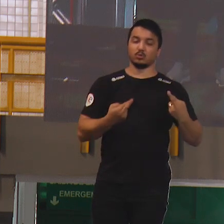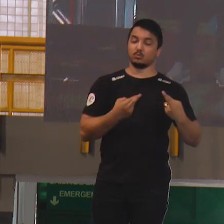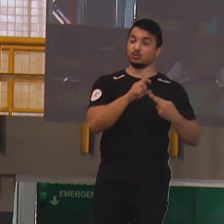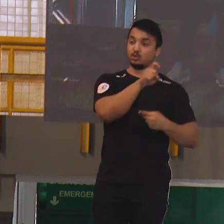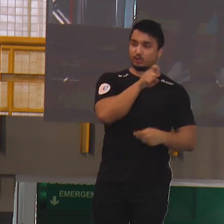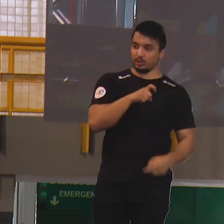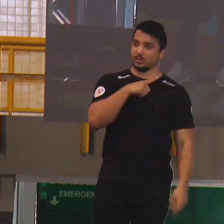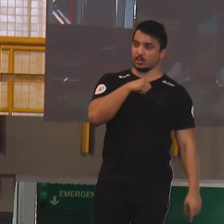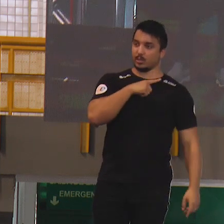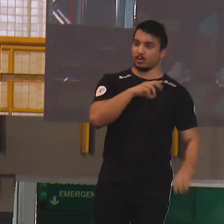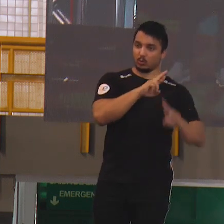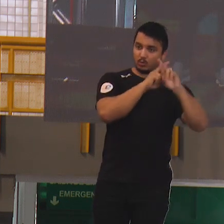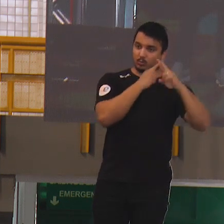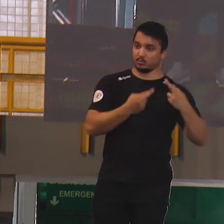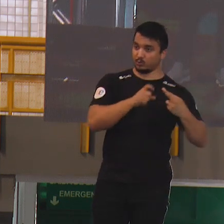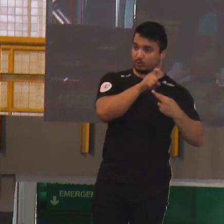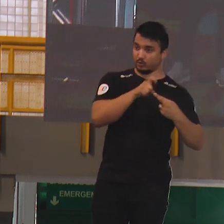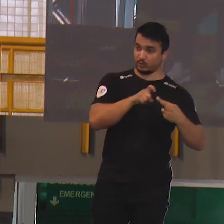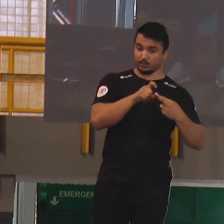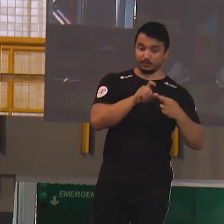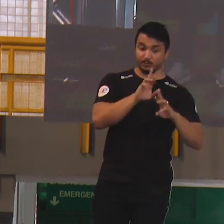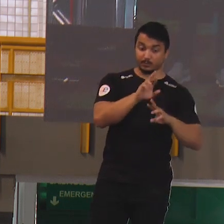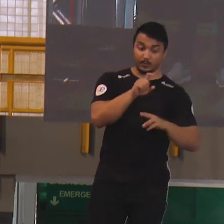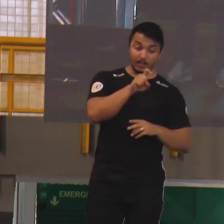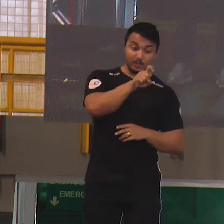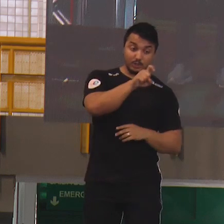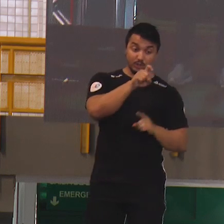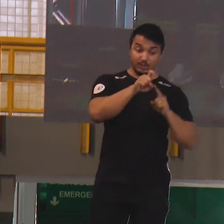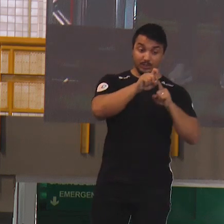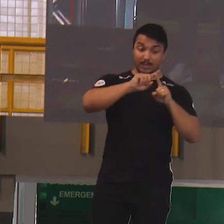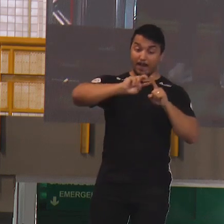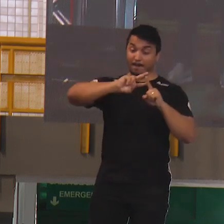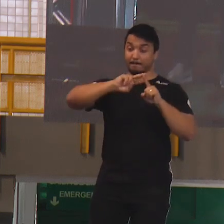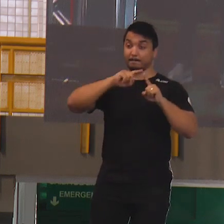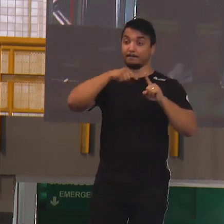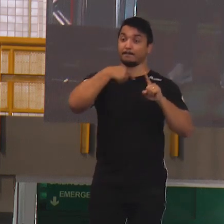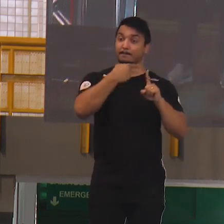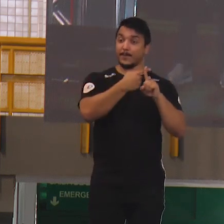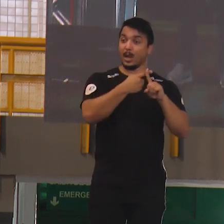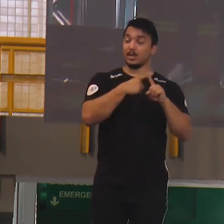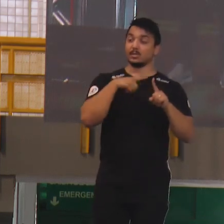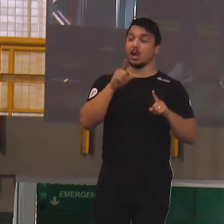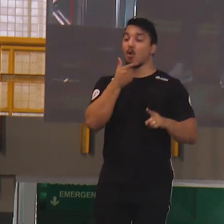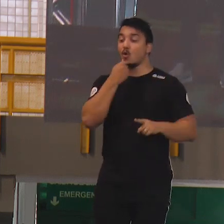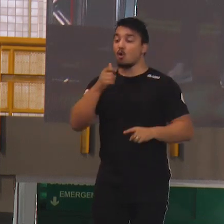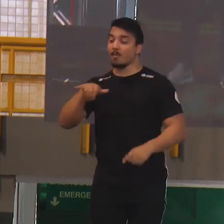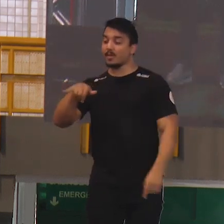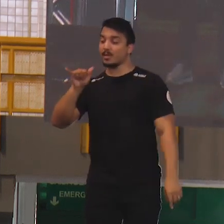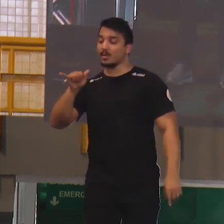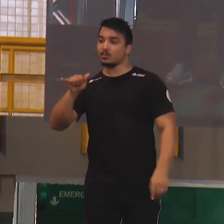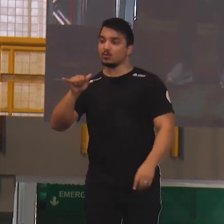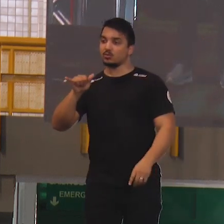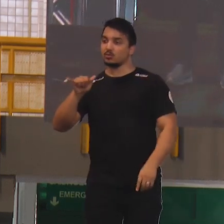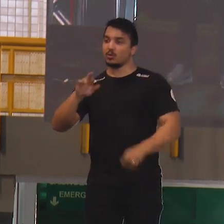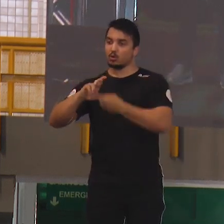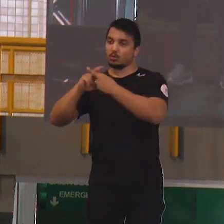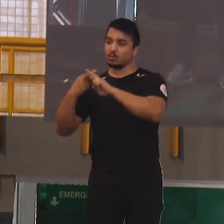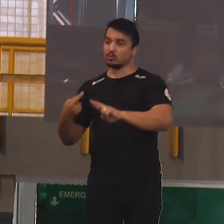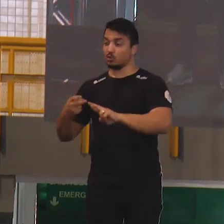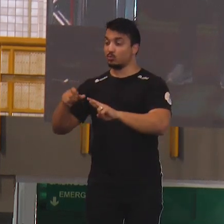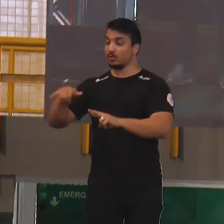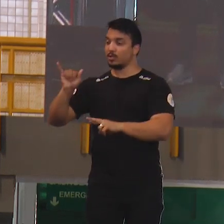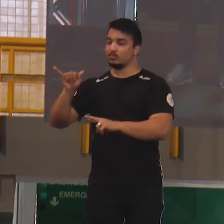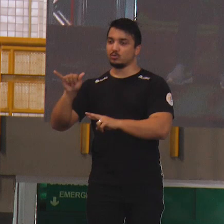A questão é que a mulher vai ter um cromossomo X a mais e o homem vai ter um cromossomo Y.